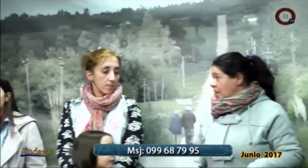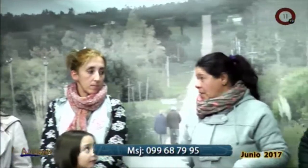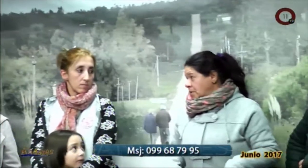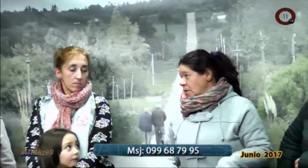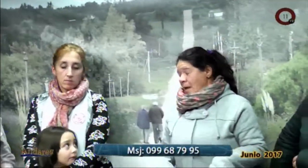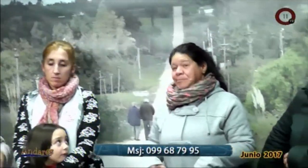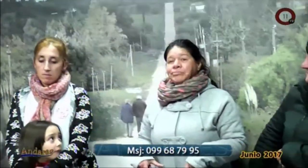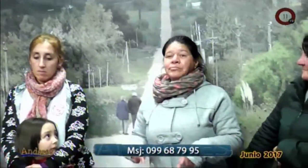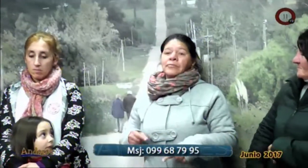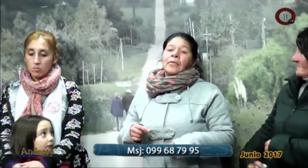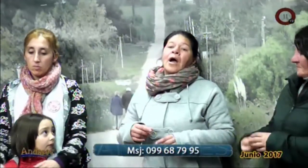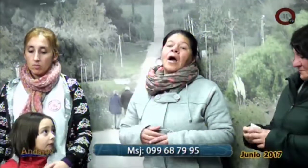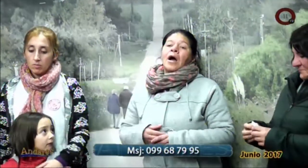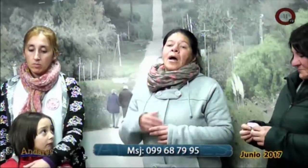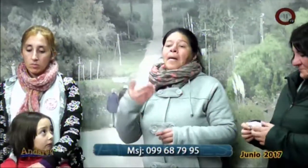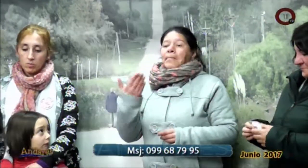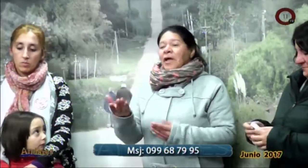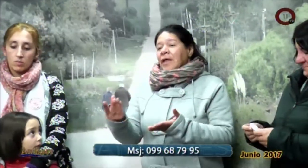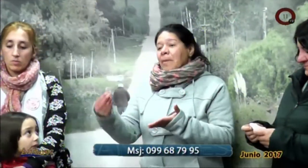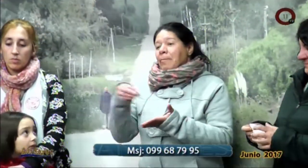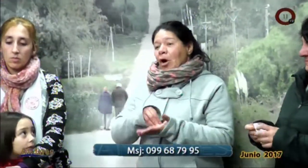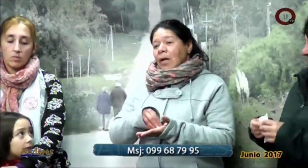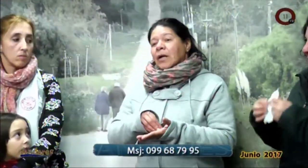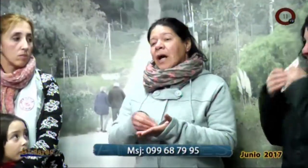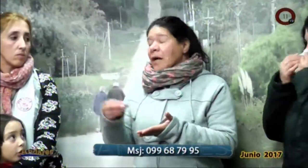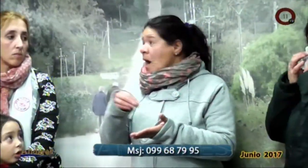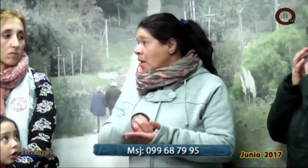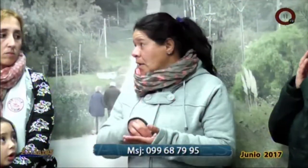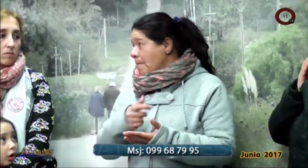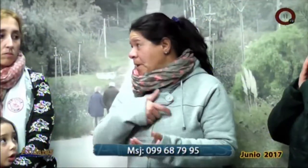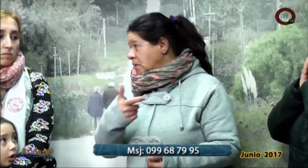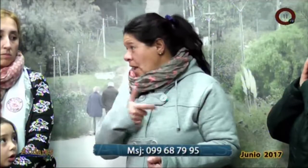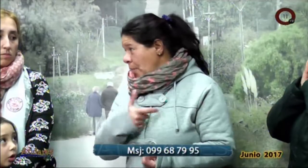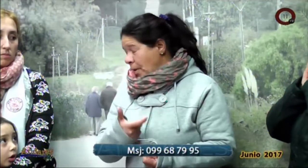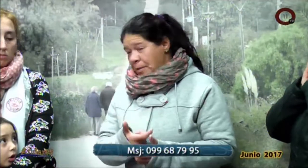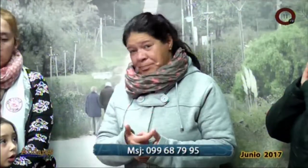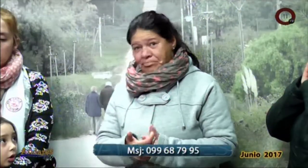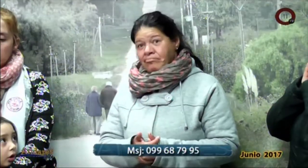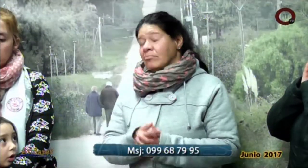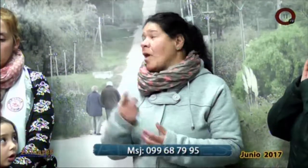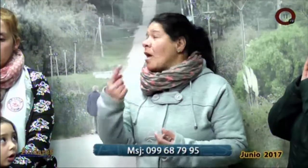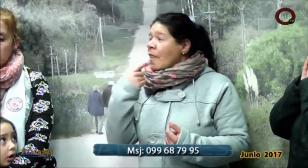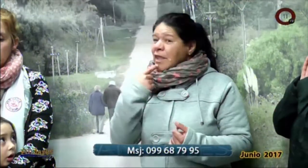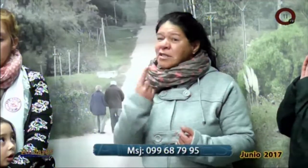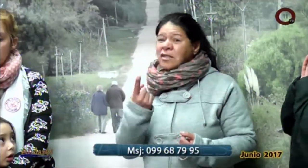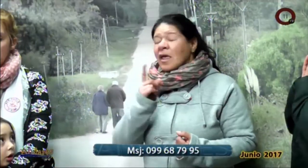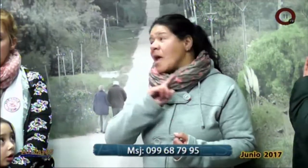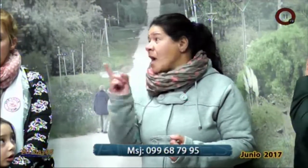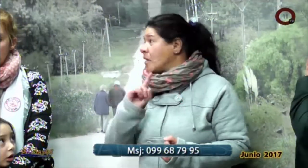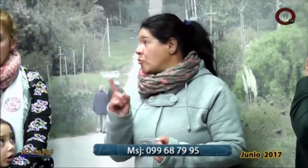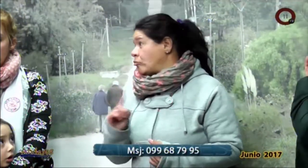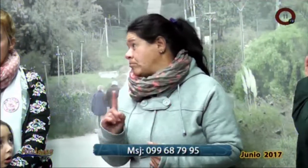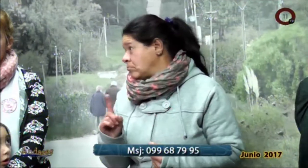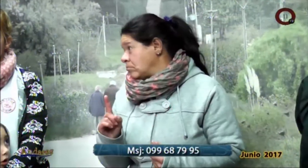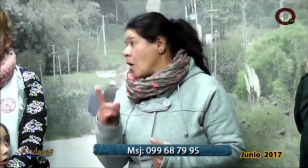Yo fui a la intendencia Aclaramos que fue a Montevideo Porque había perdido El carné